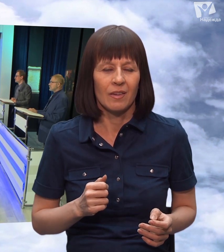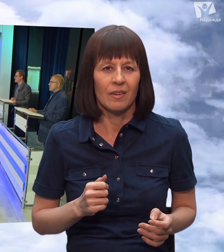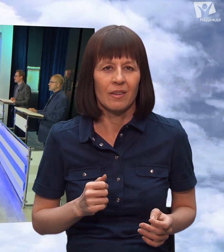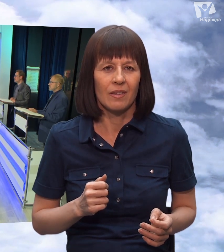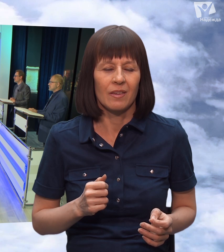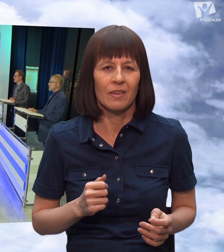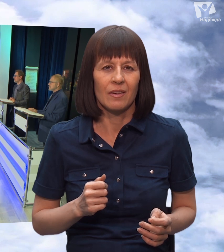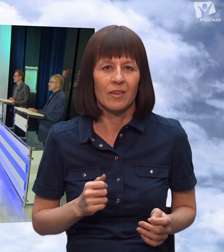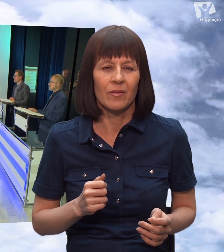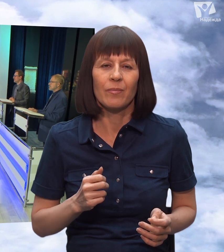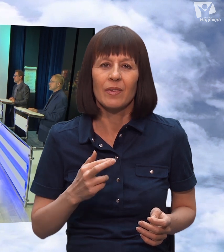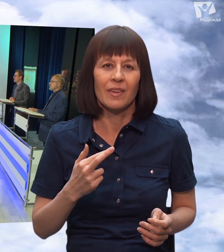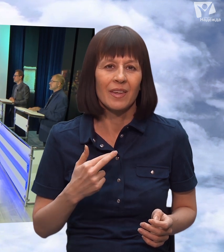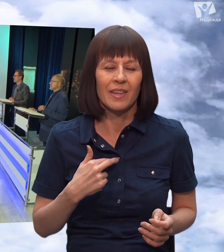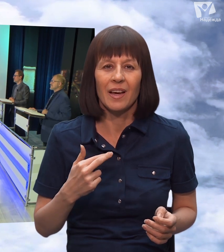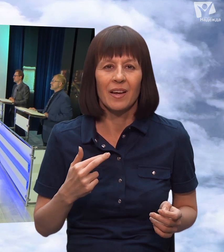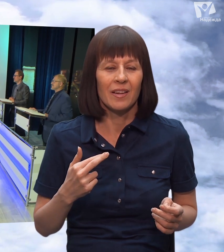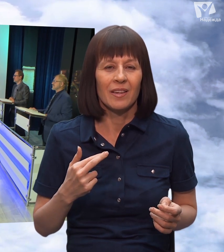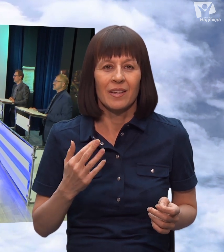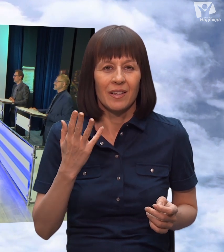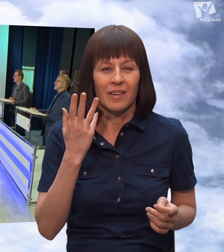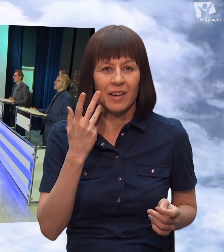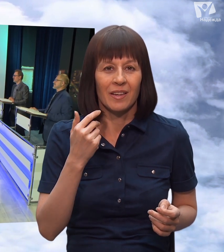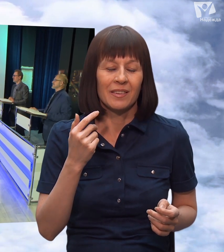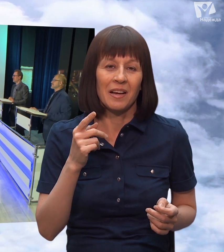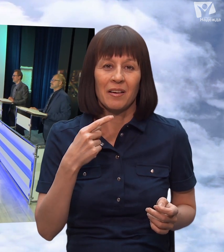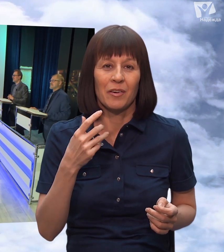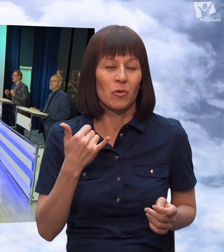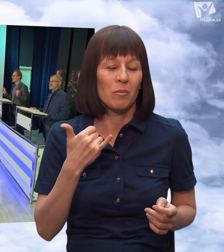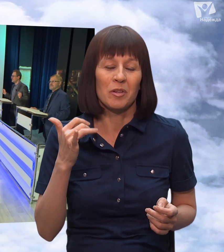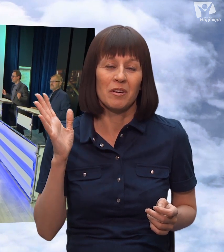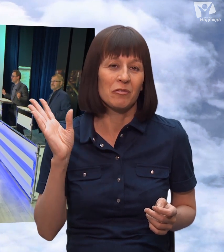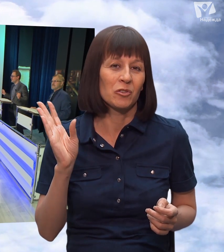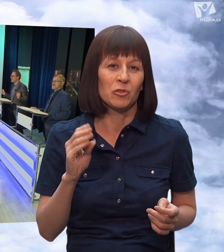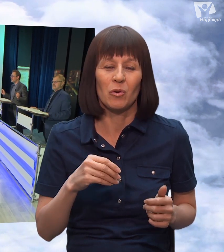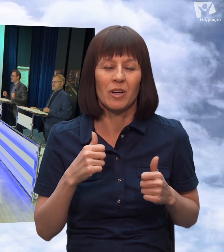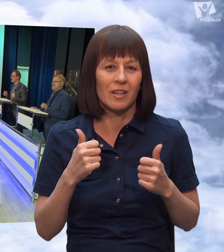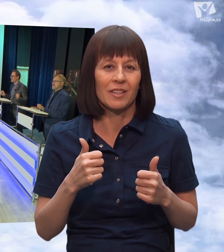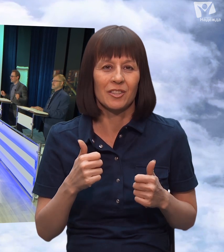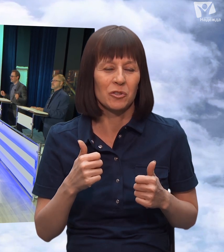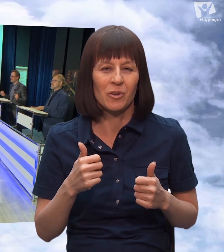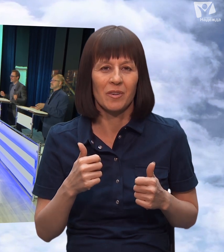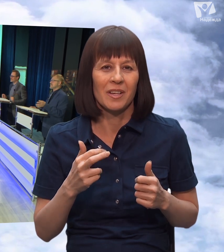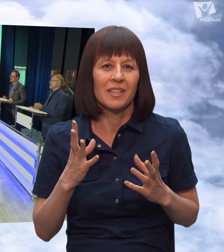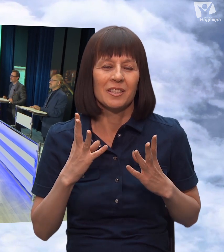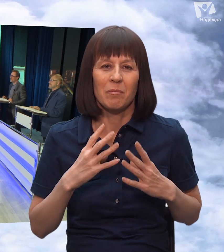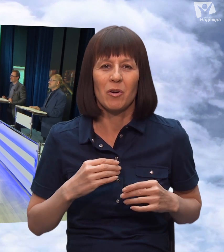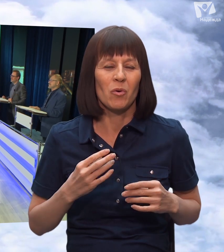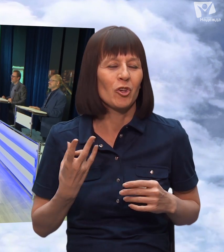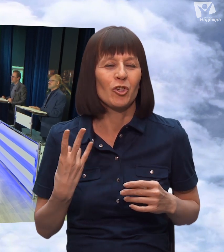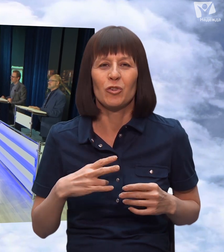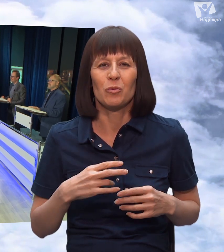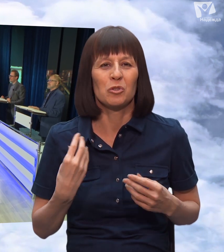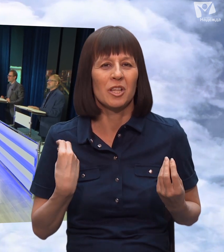хорошо я точно могу быть спокойным не разрывать свои одежды когда я читаю второзаконие